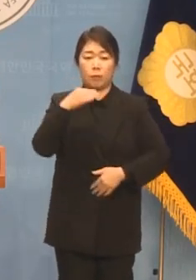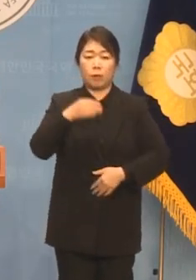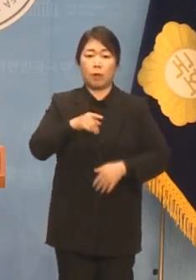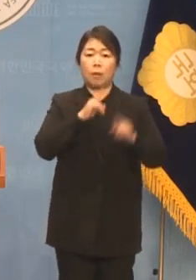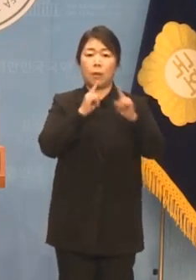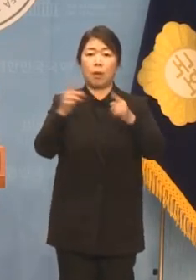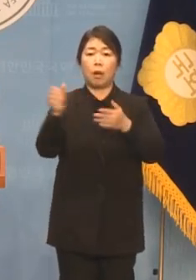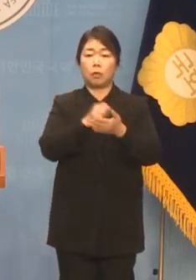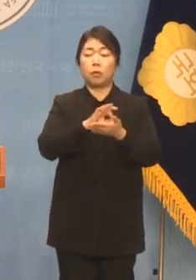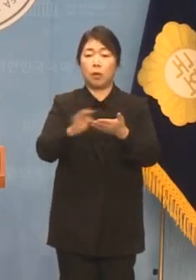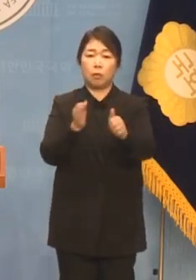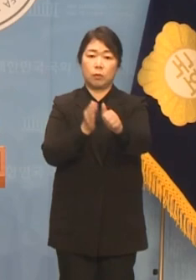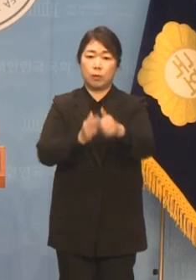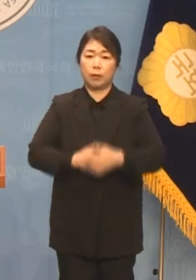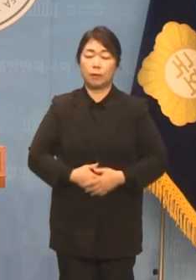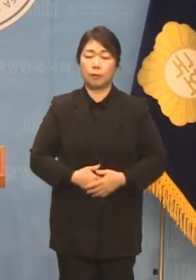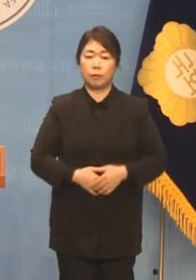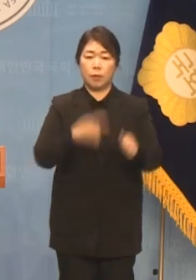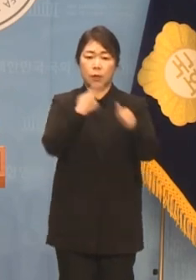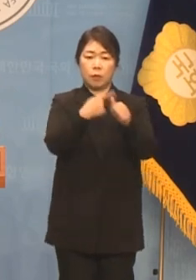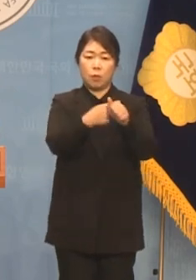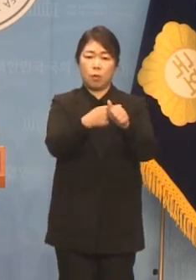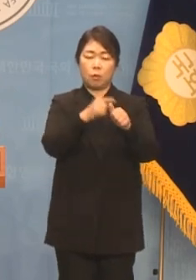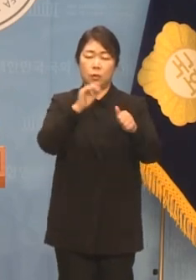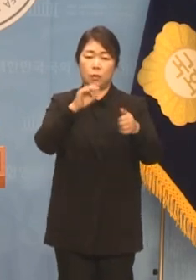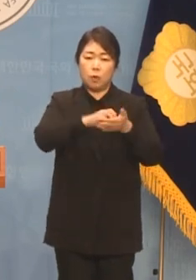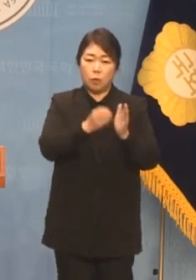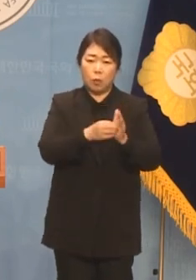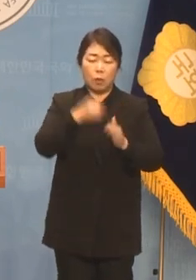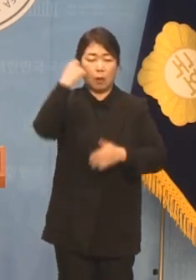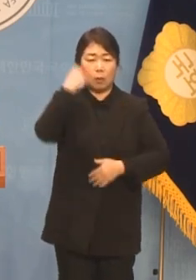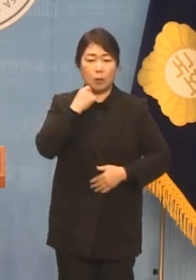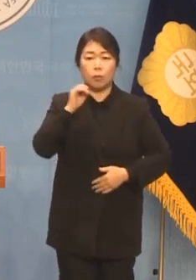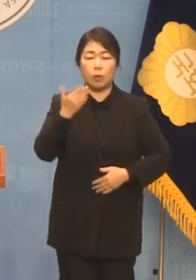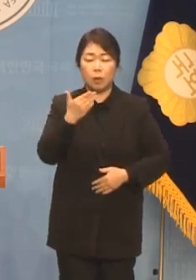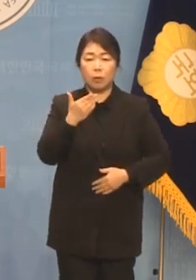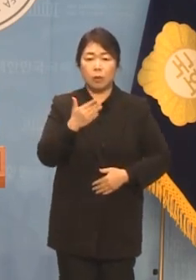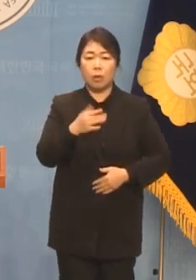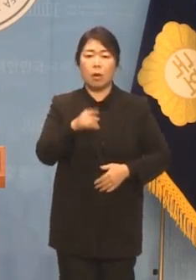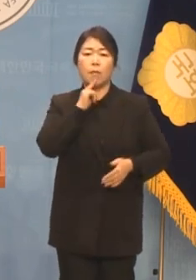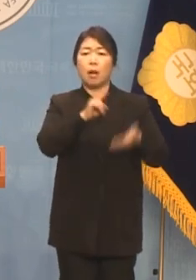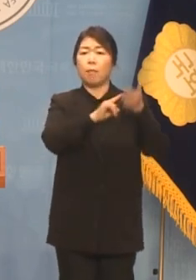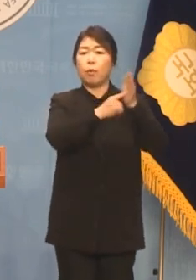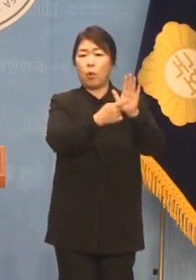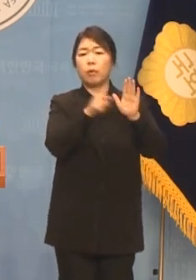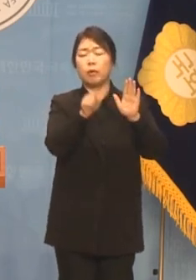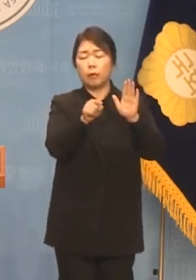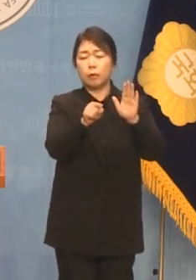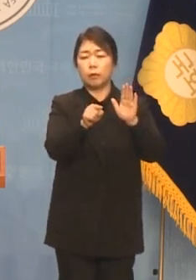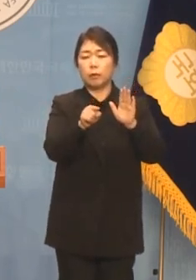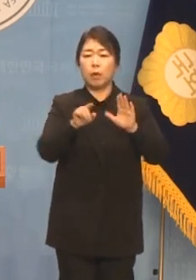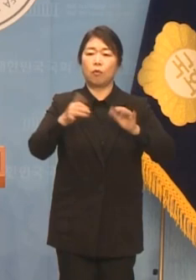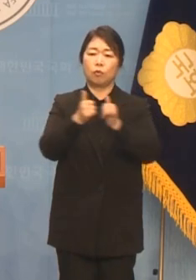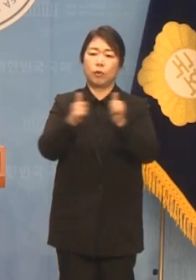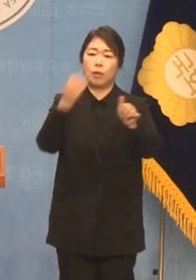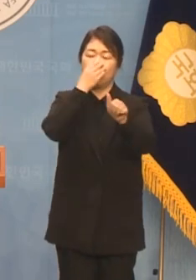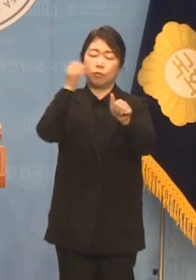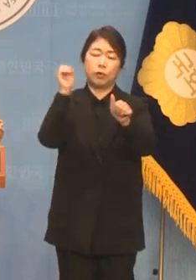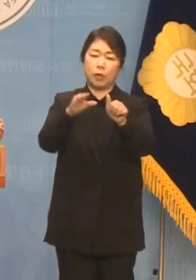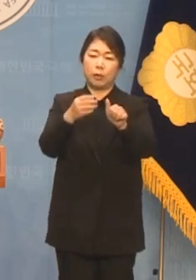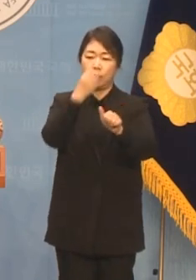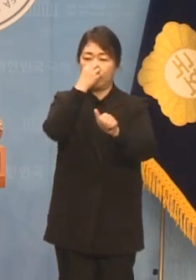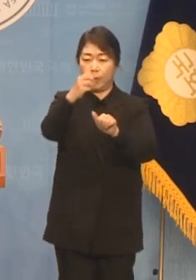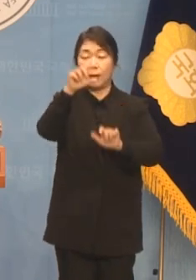하십시오 욕설에 가까운 저급한 표현을 서슴치 않는 정치는 국민을 무시하는